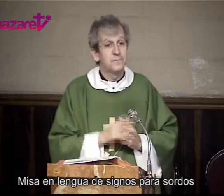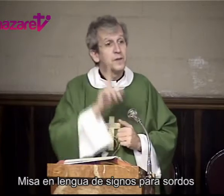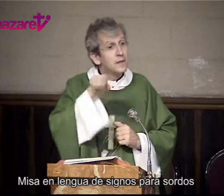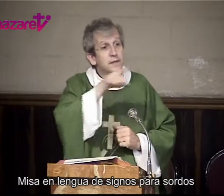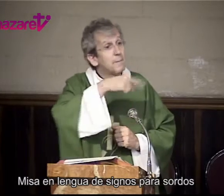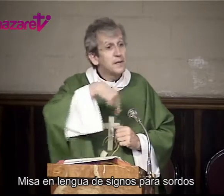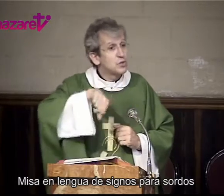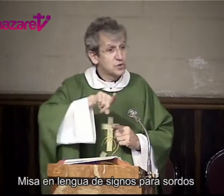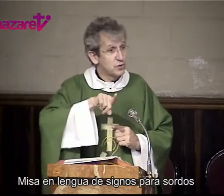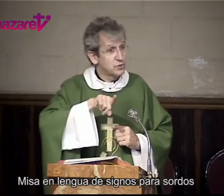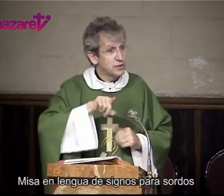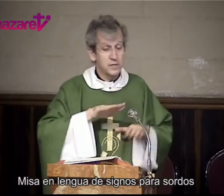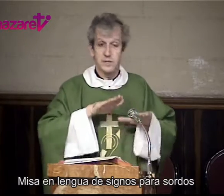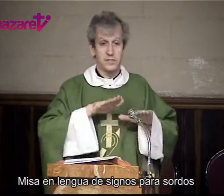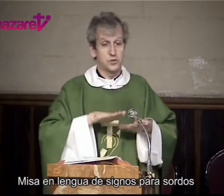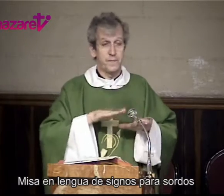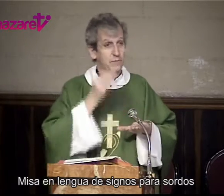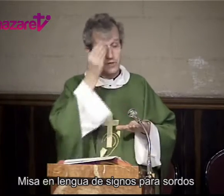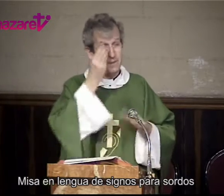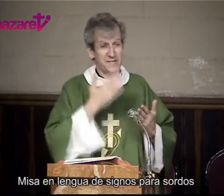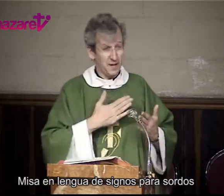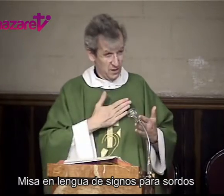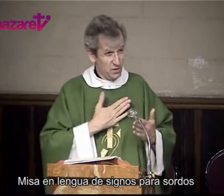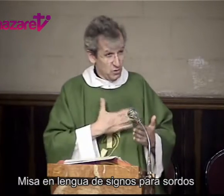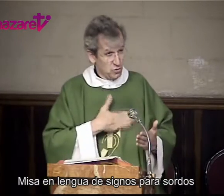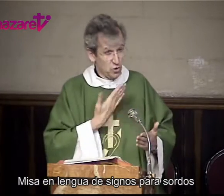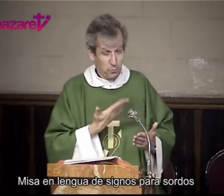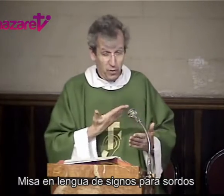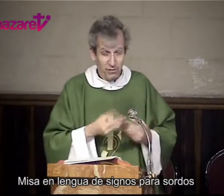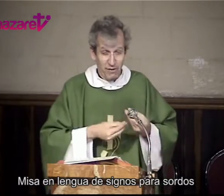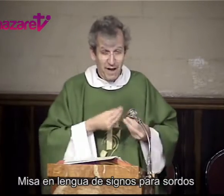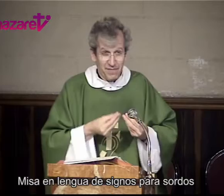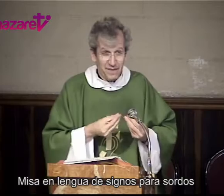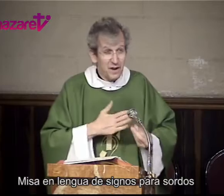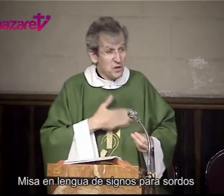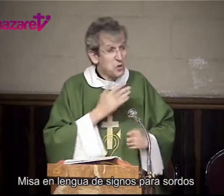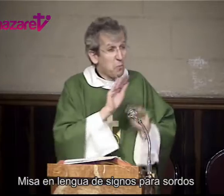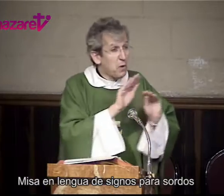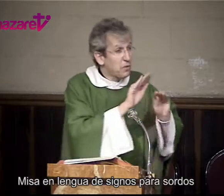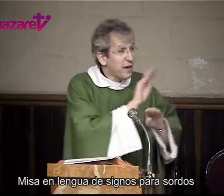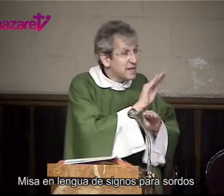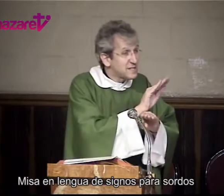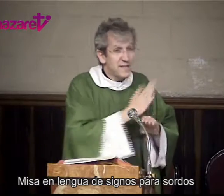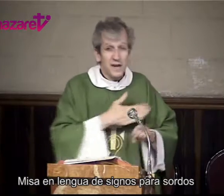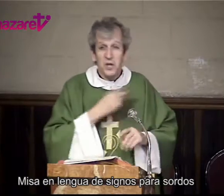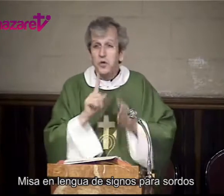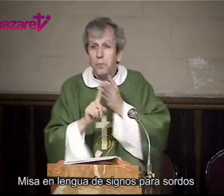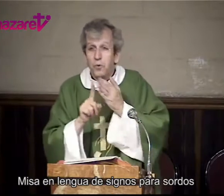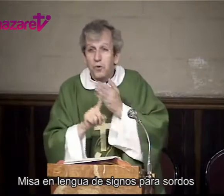También nosotros, si nos paramos a pensar, yo puedo hacer, yo puedo enseñar, yo puedo corregir